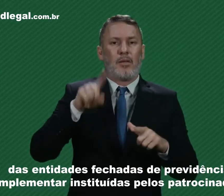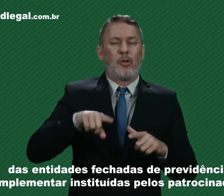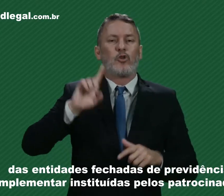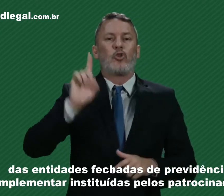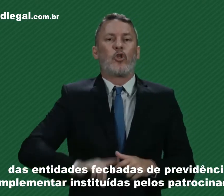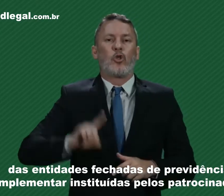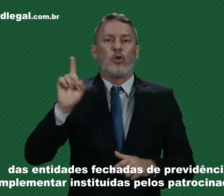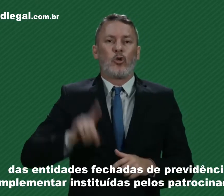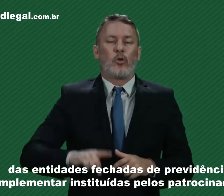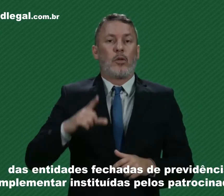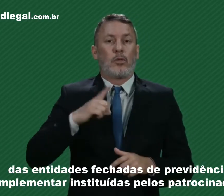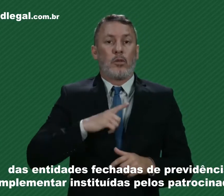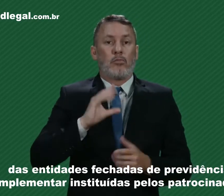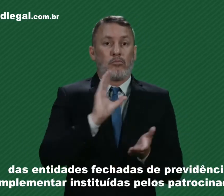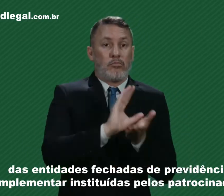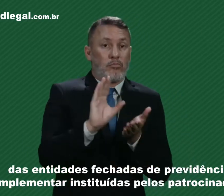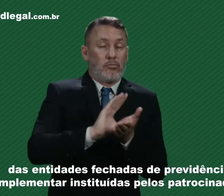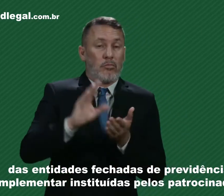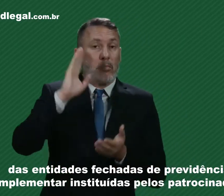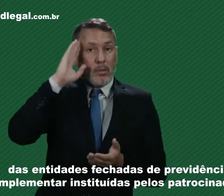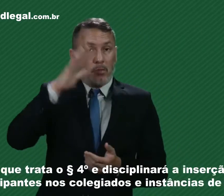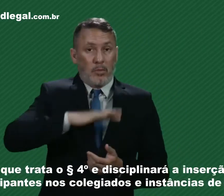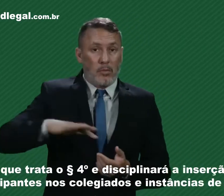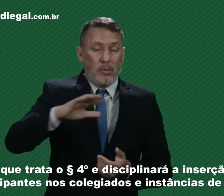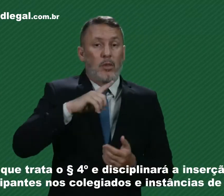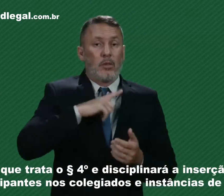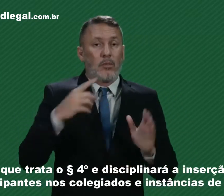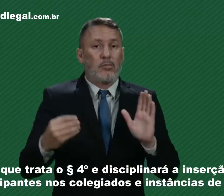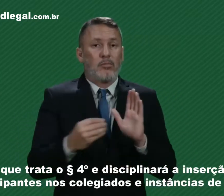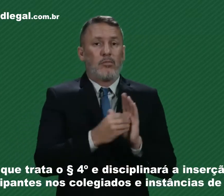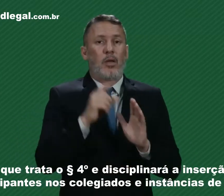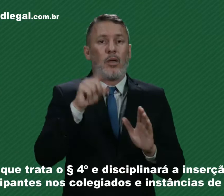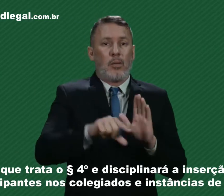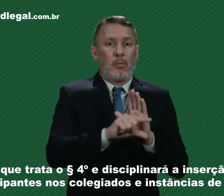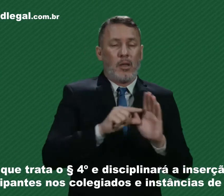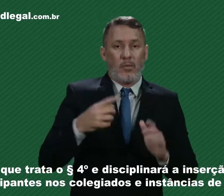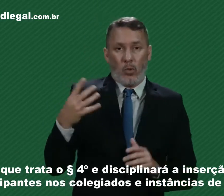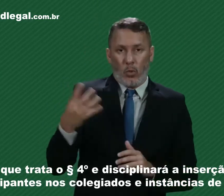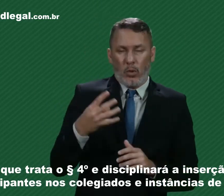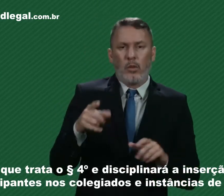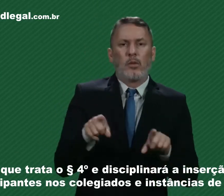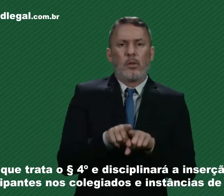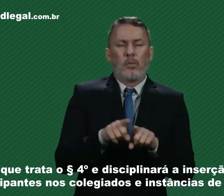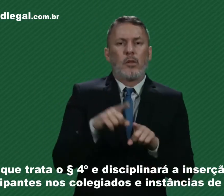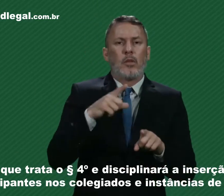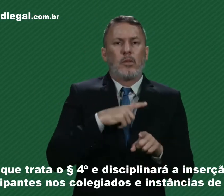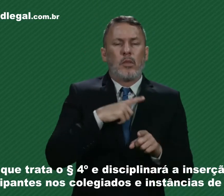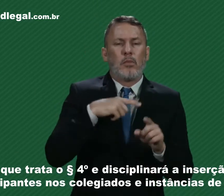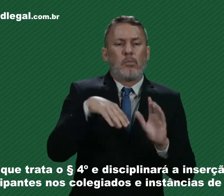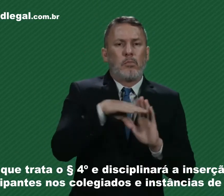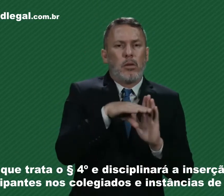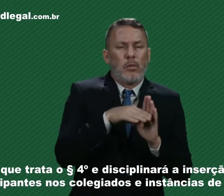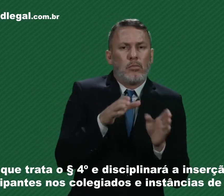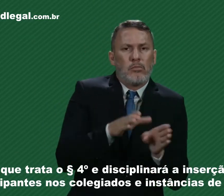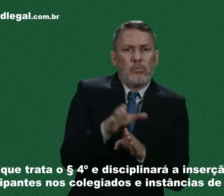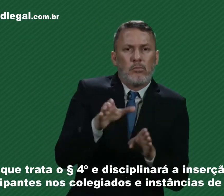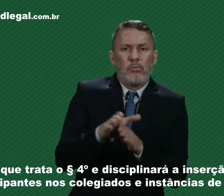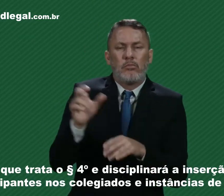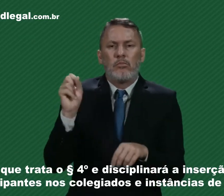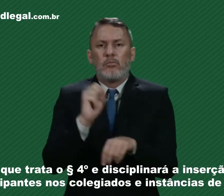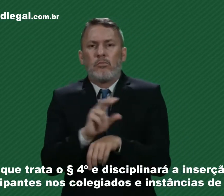previdência complementar instituídas pelos patrocinadores de que trata o parágrafo 4º e disciplinará a inserção